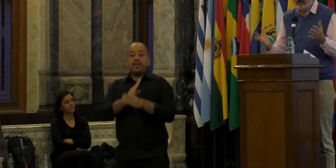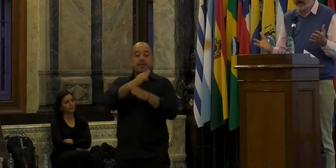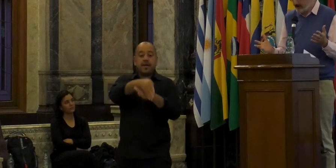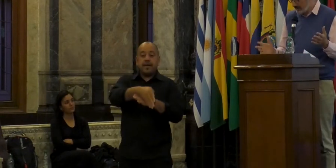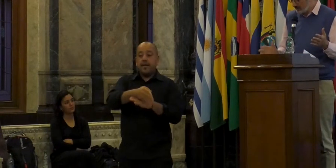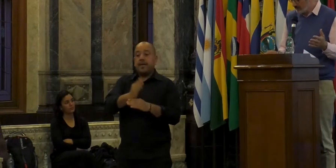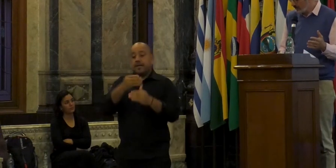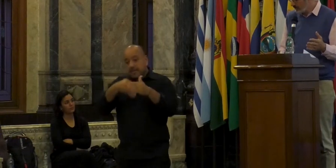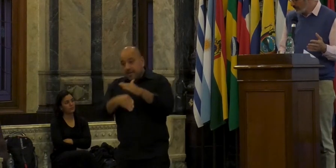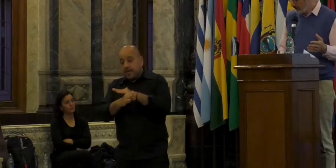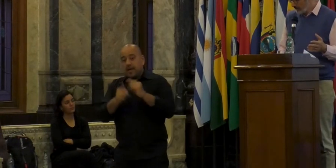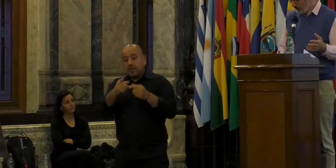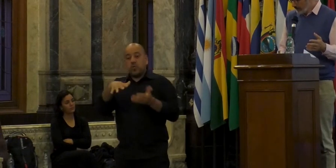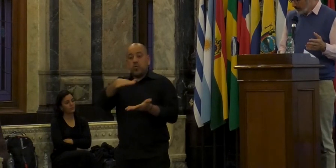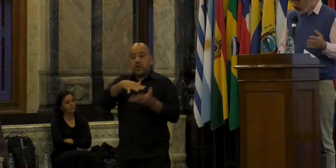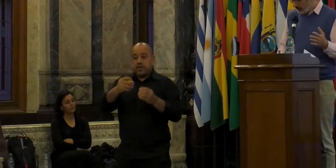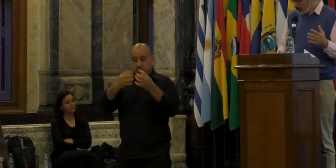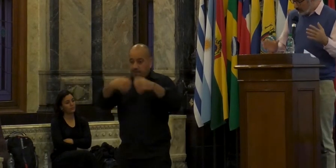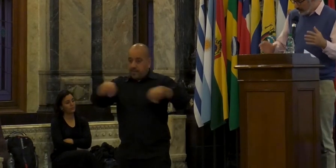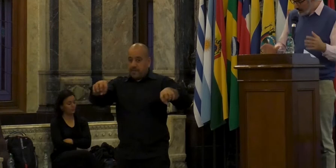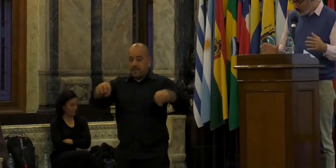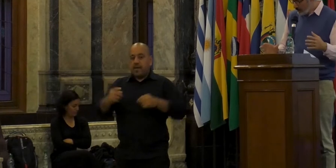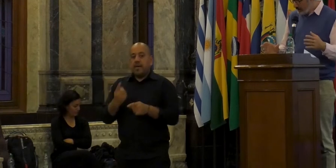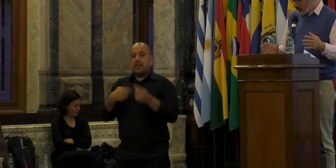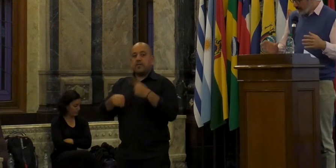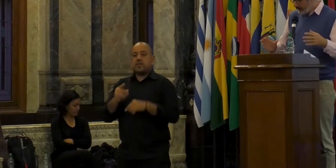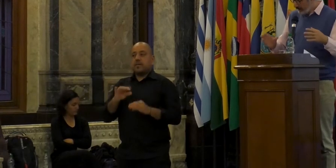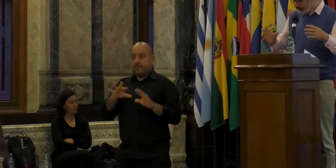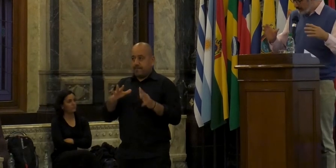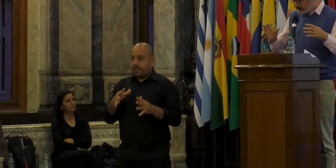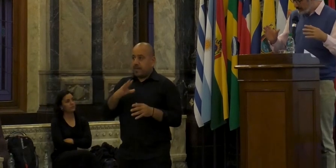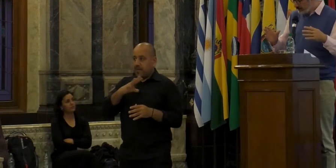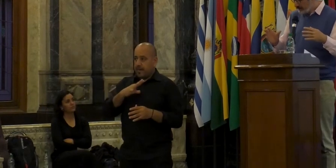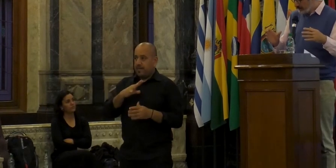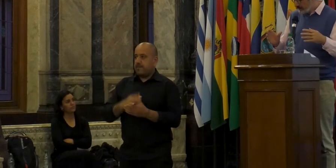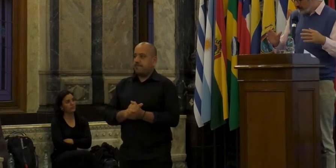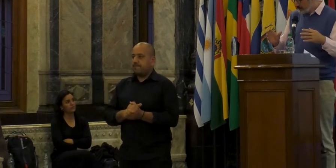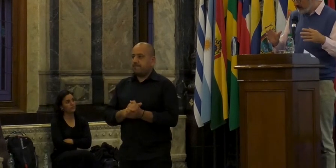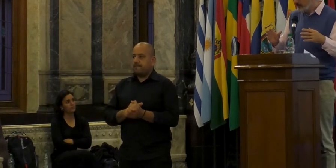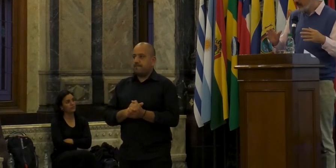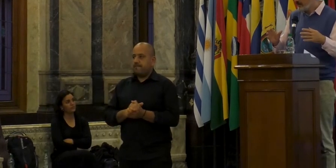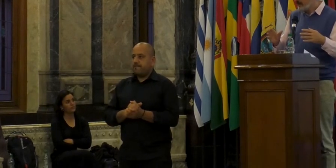espacios que son distintos, ¿no? Y por tanto, lo que hay en juego aquí es